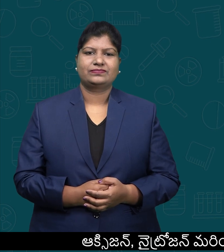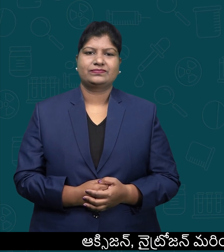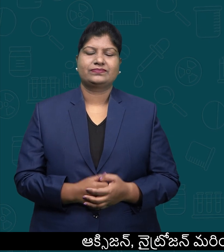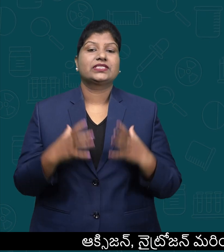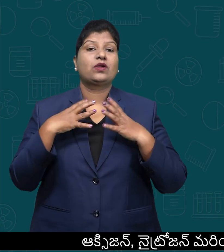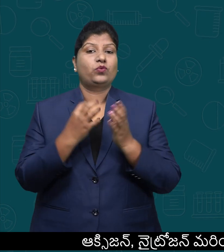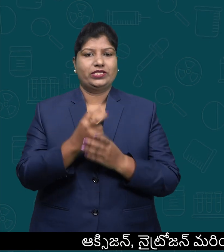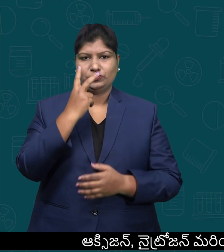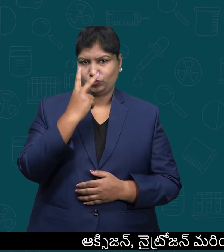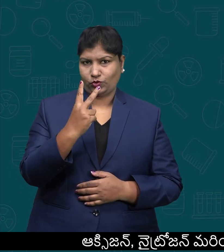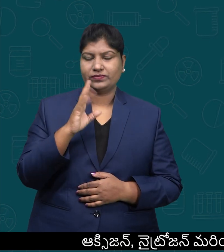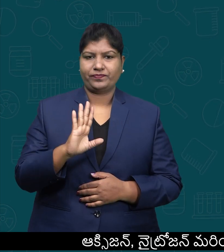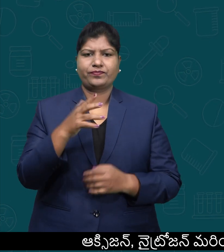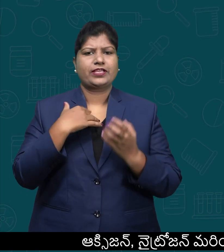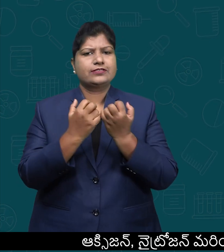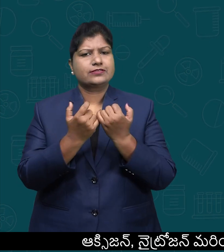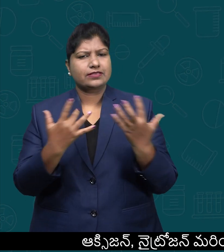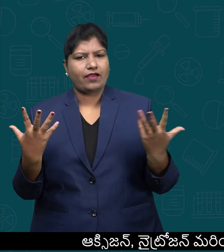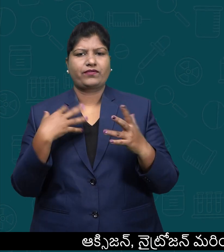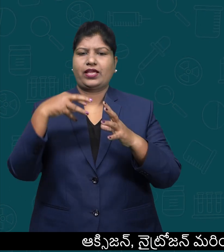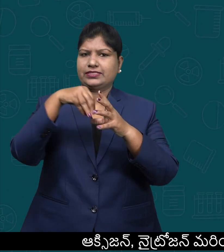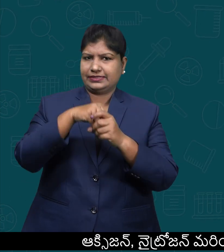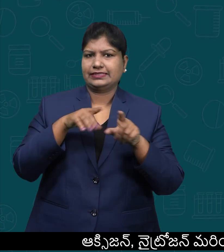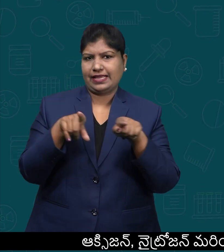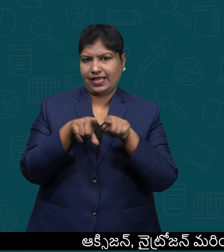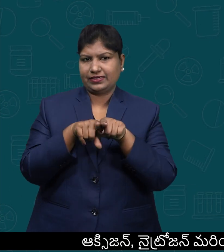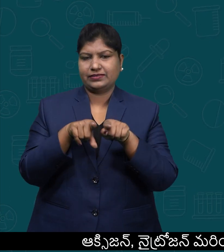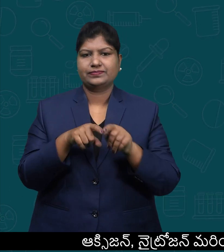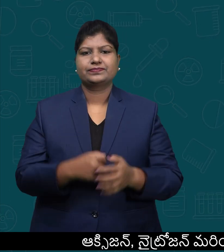ఆక్సిజన్, నైట్రోజన్ మరియు హైడ్రోజన్ వంటి అనేక మూలకాలు